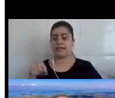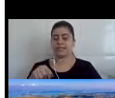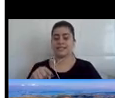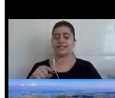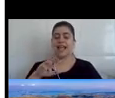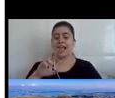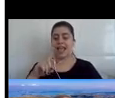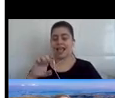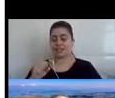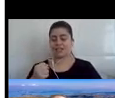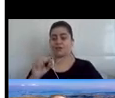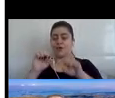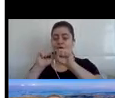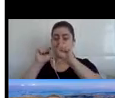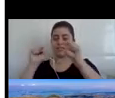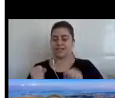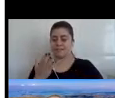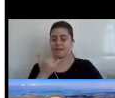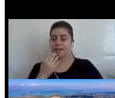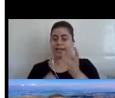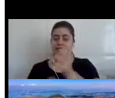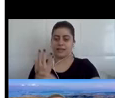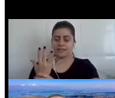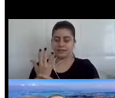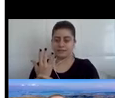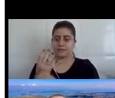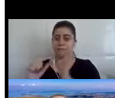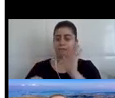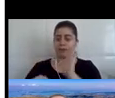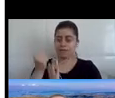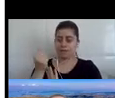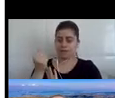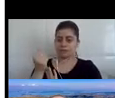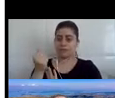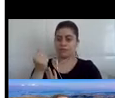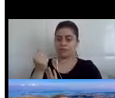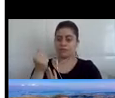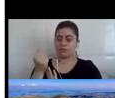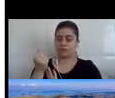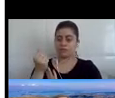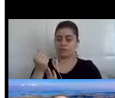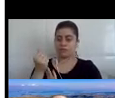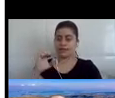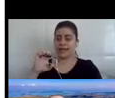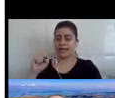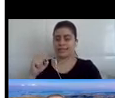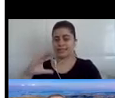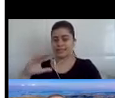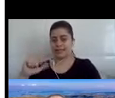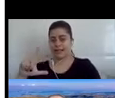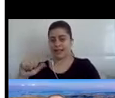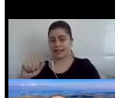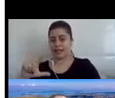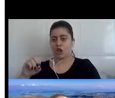desse sistema alimentar, eles são criados primeiro na instância, na escala local, onde a gente